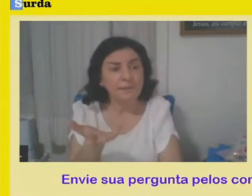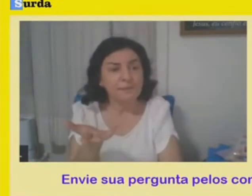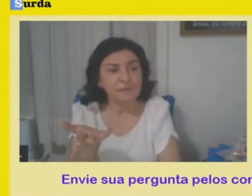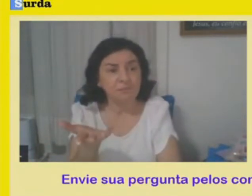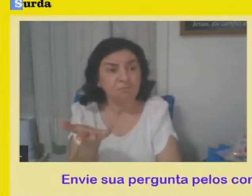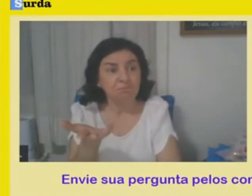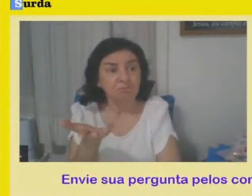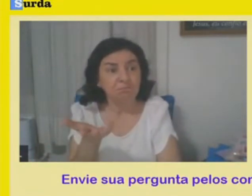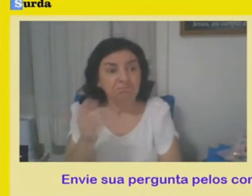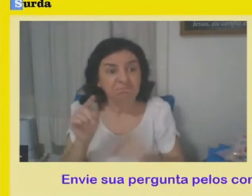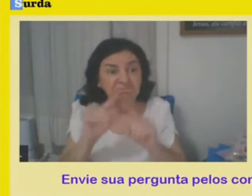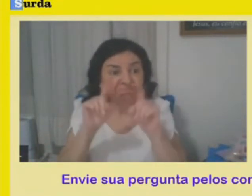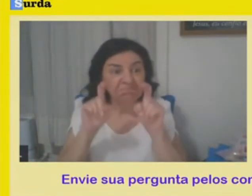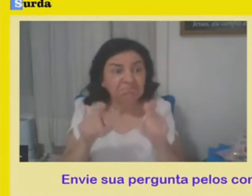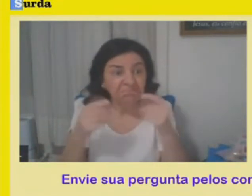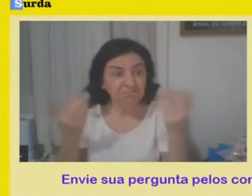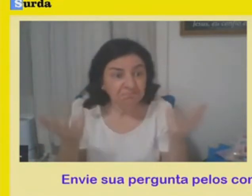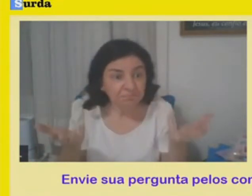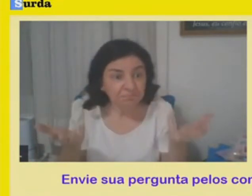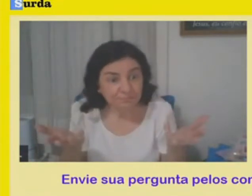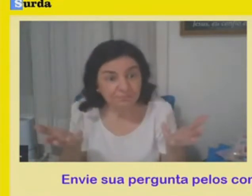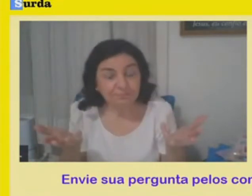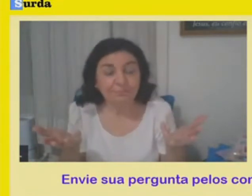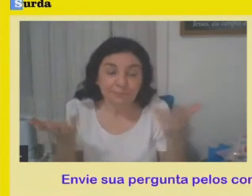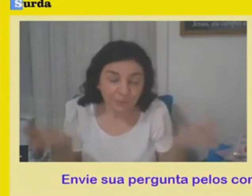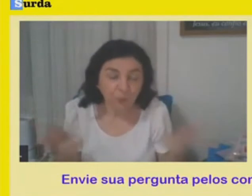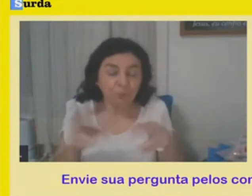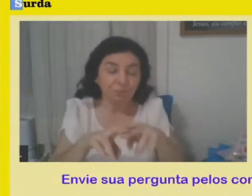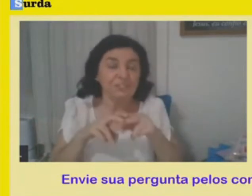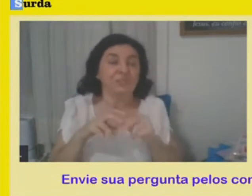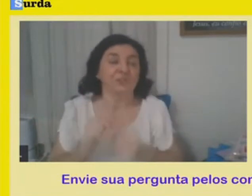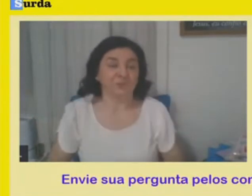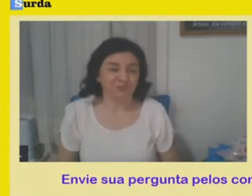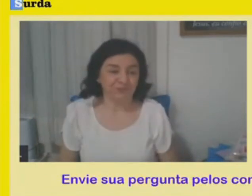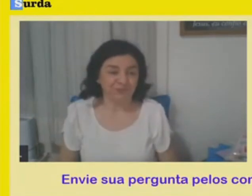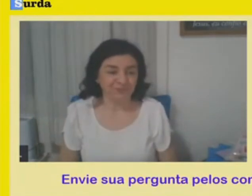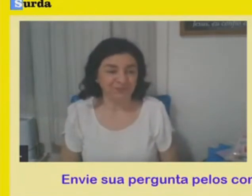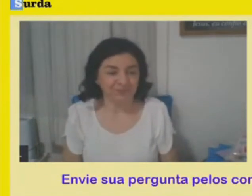Porque se ficar tudo branco, e daí?